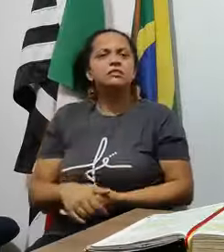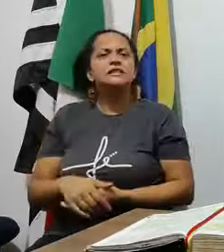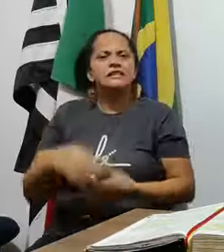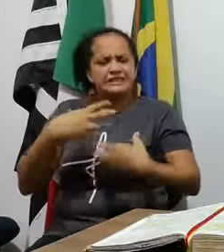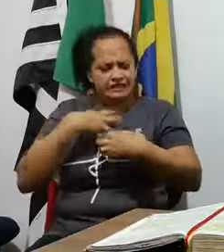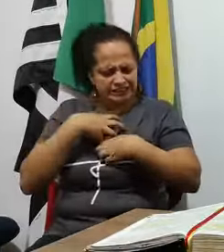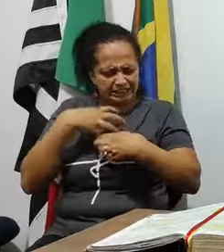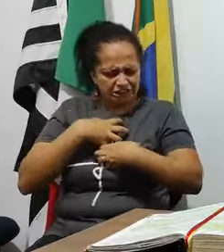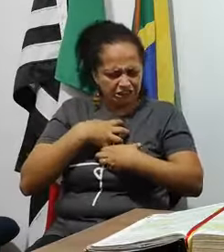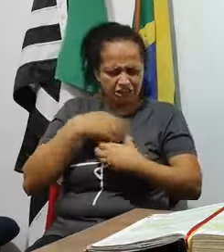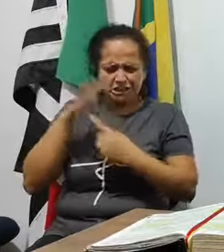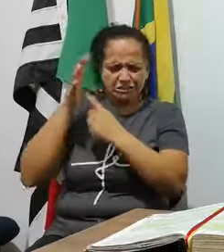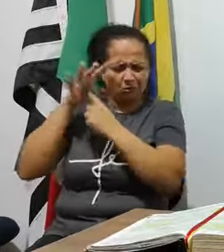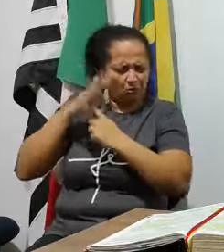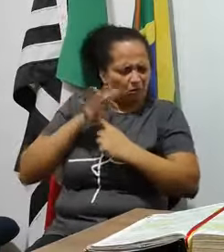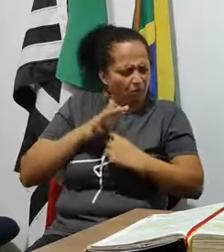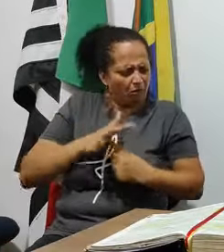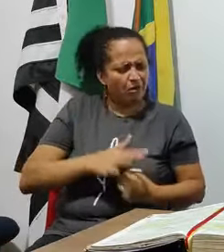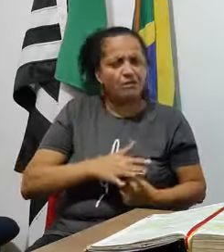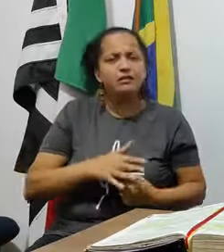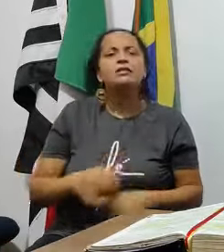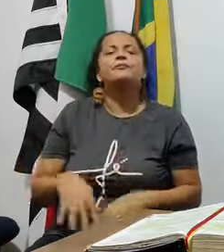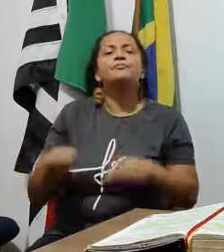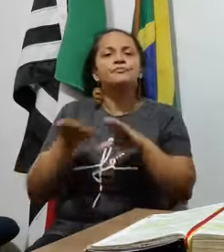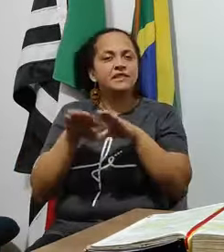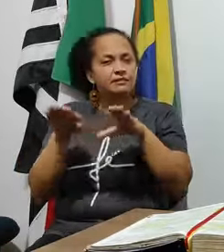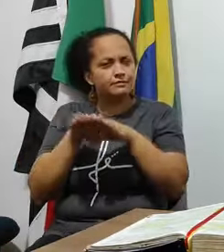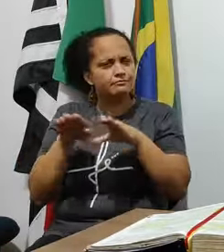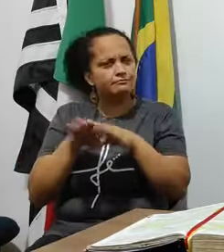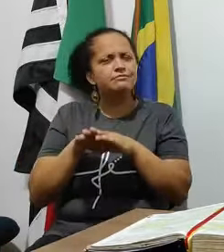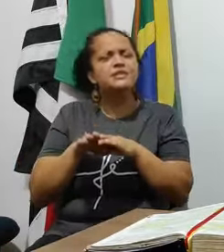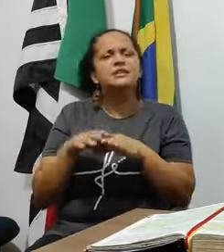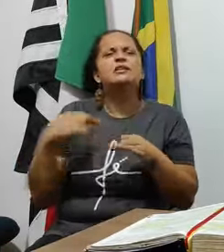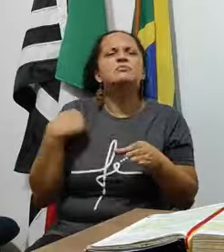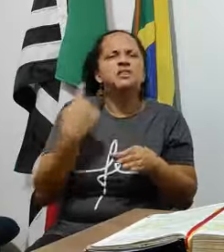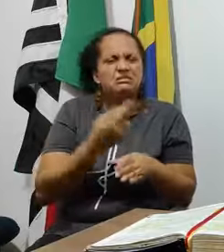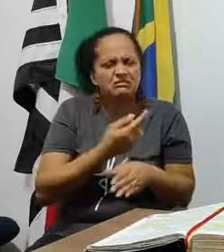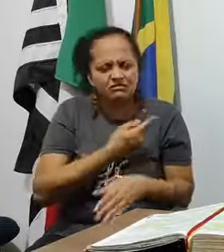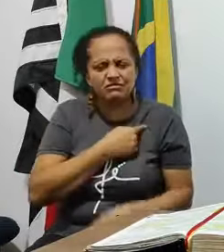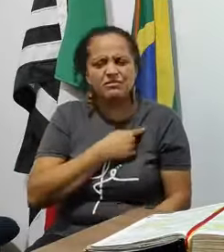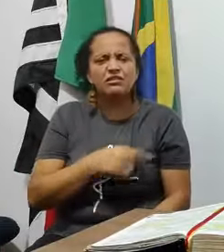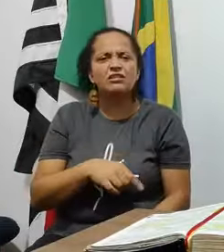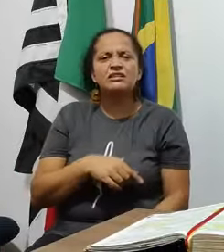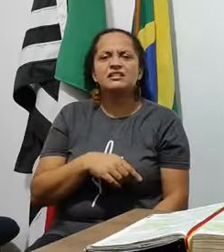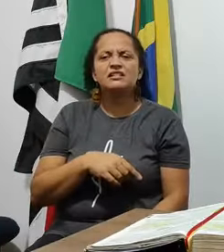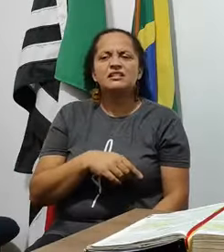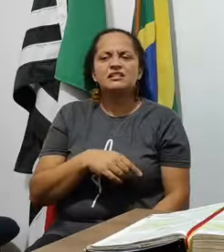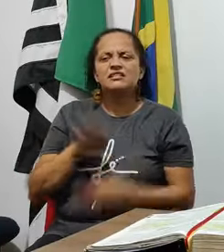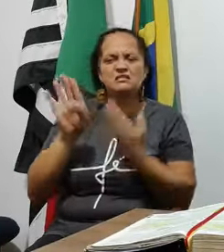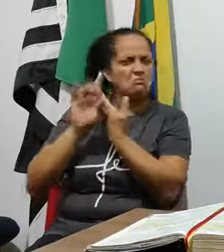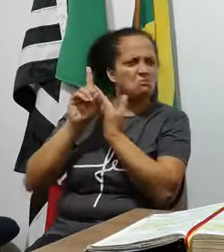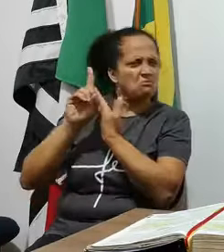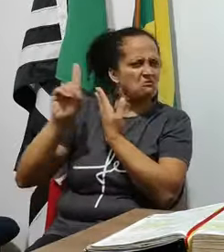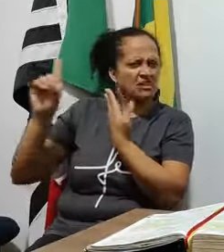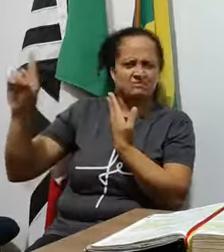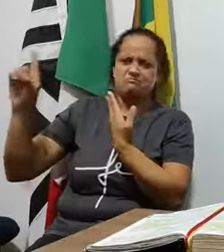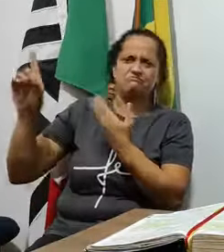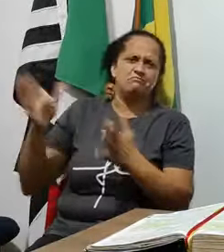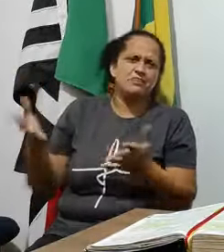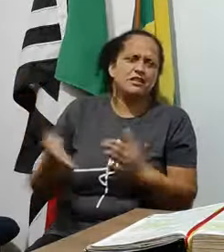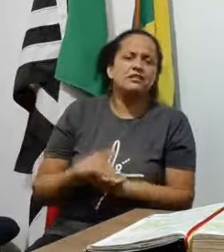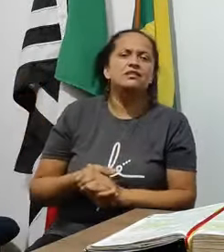nos manipular para que nós, né, quebremos os princípios da palavra e geramos